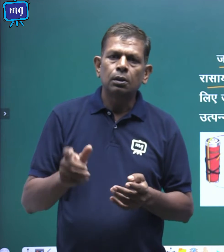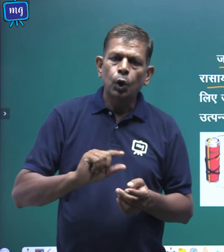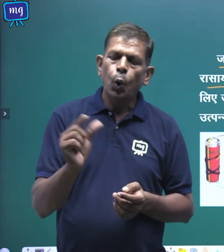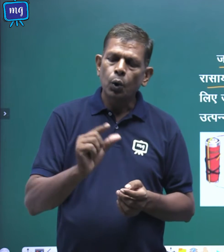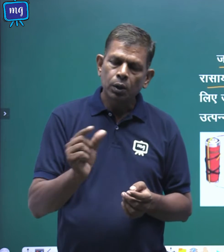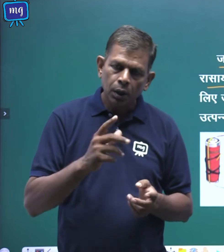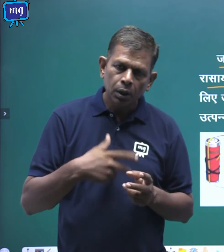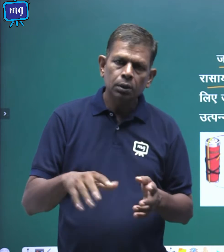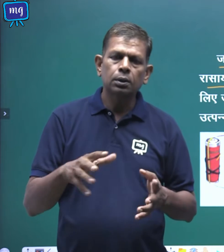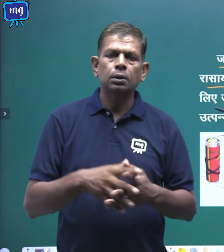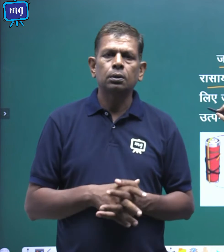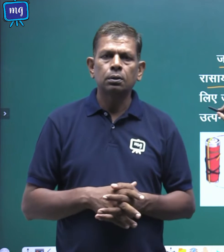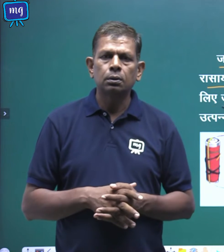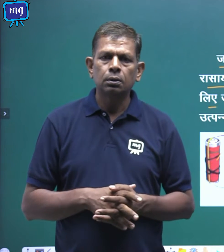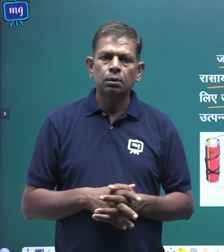इस्तेमाल कर लिए जाते हैं